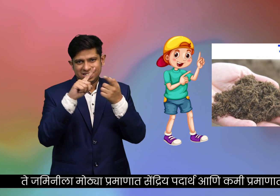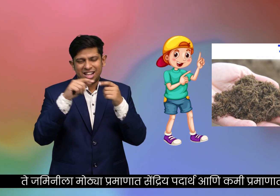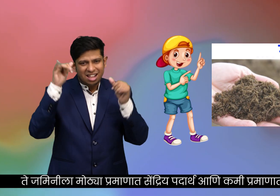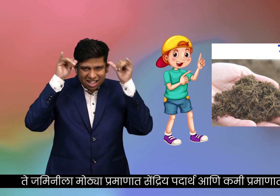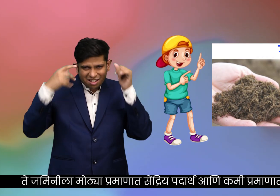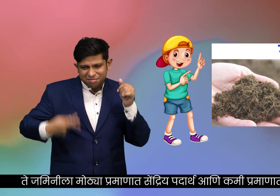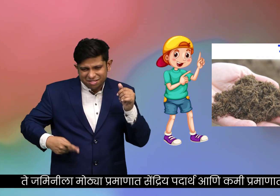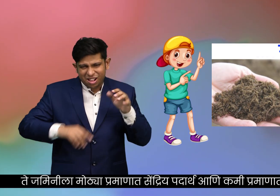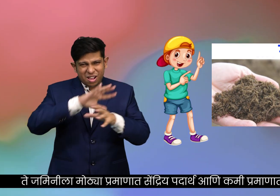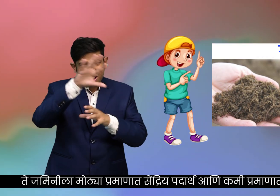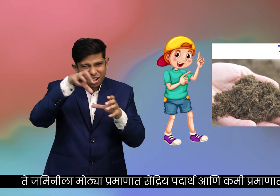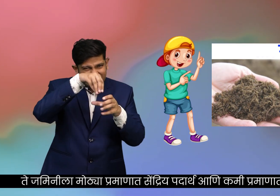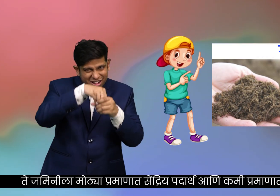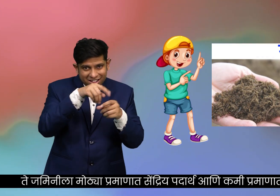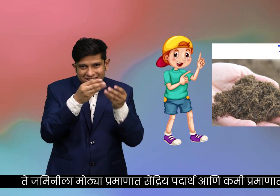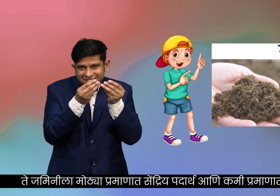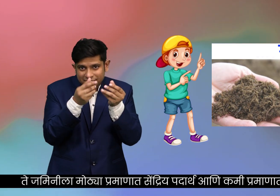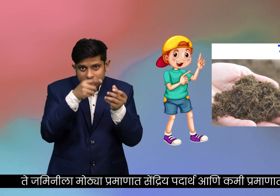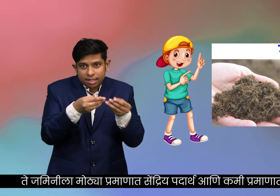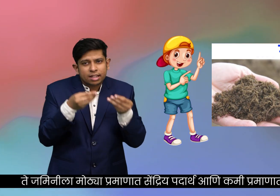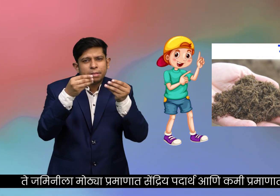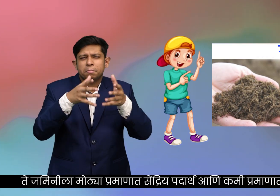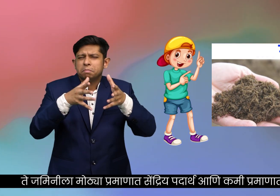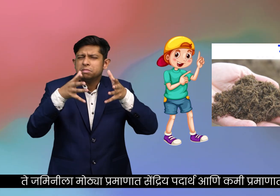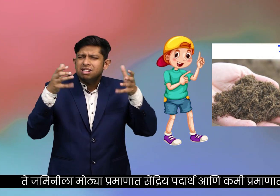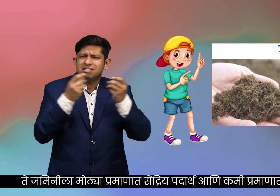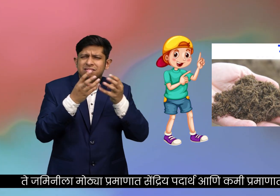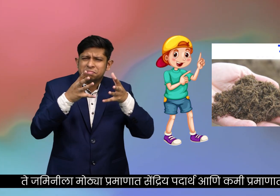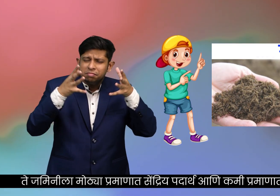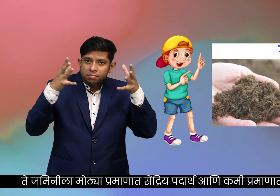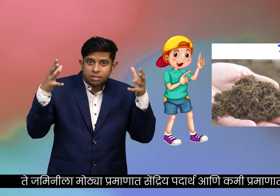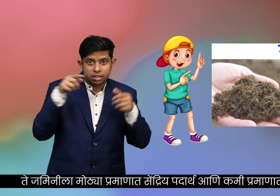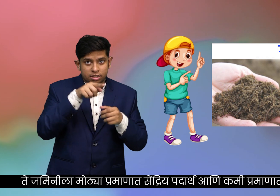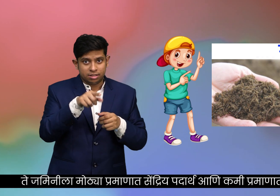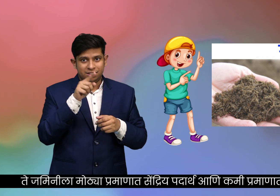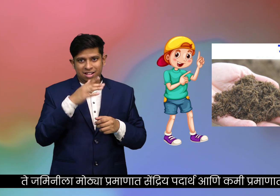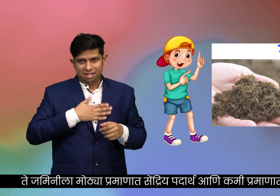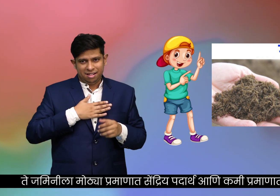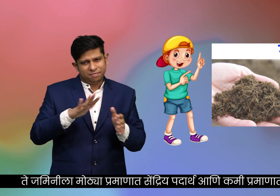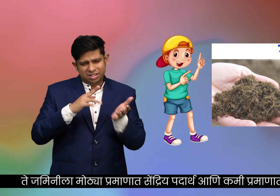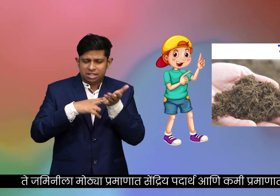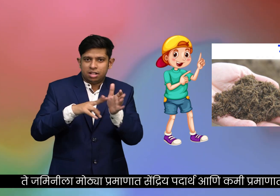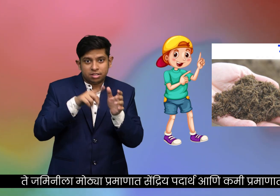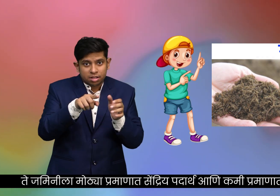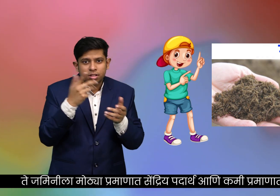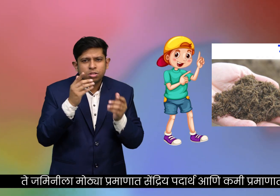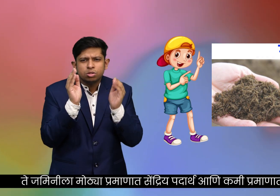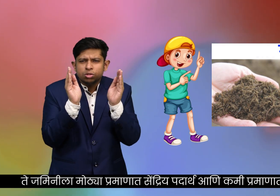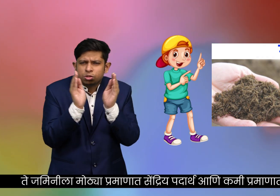ते जमिनीला मोठ्या प्रमाणात सेंद्रिय पदार्थ आणि कमी प्रमाणात पोषक तत्वे पुरवते.